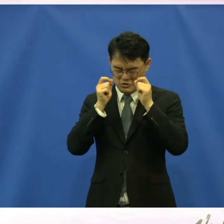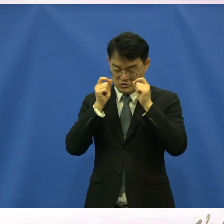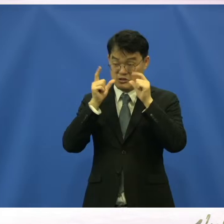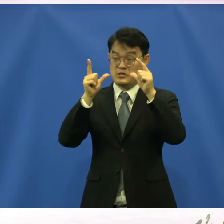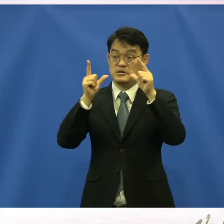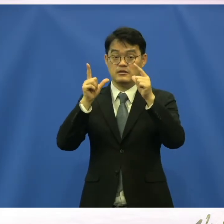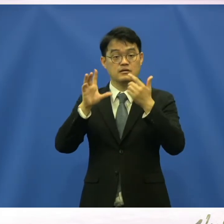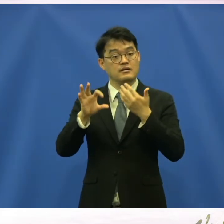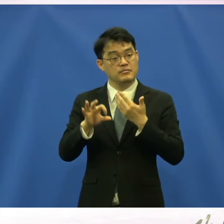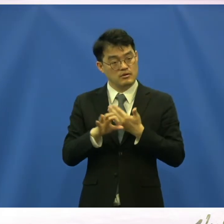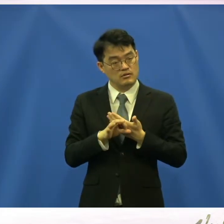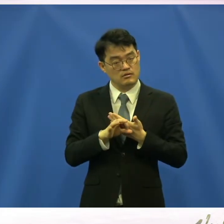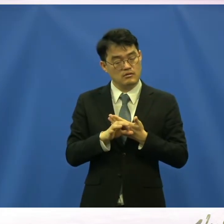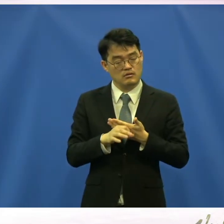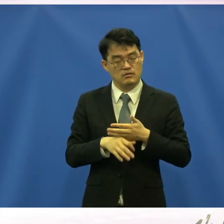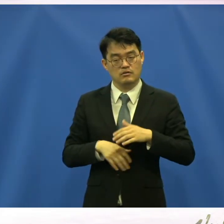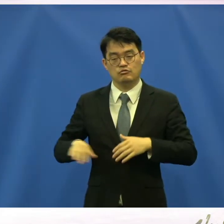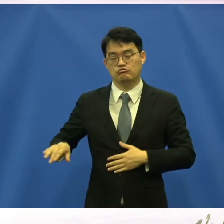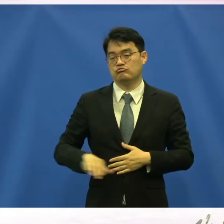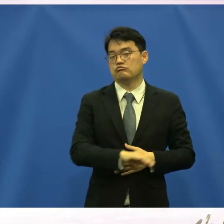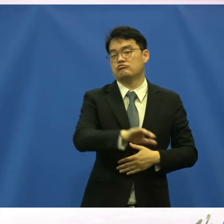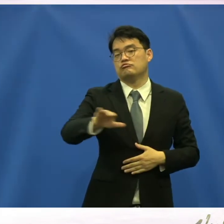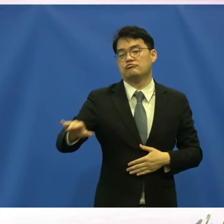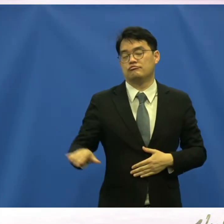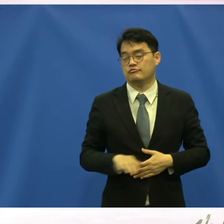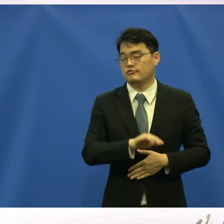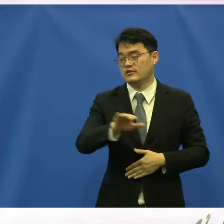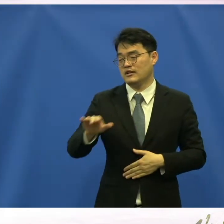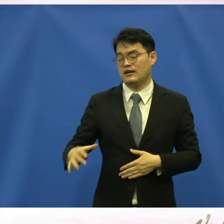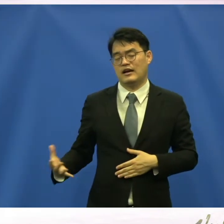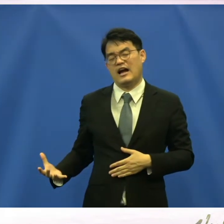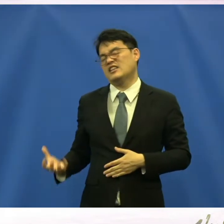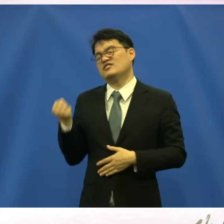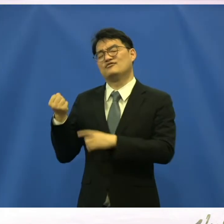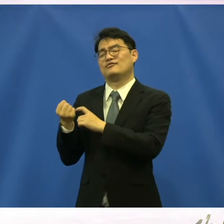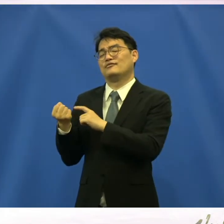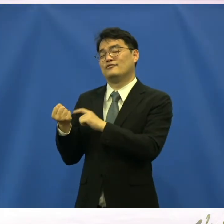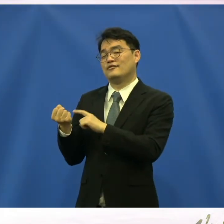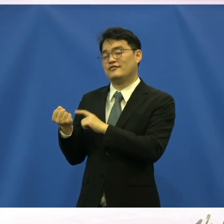우리가 가진 것과는 세상의 것과는 비교가 안 돼요.